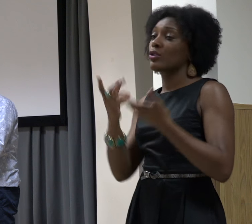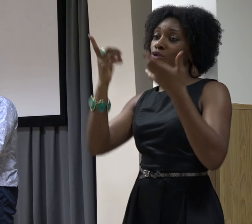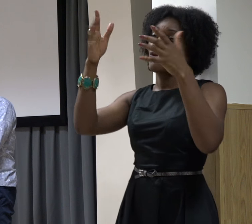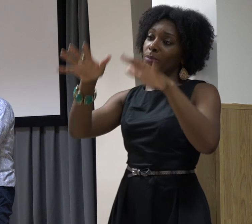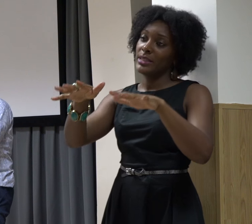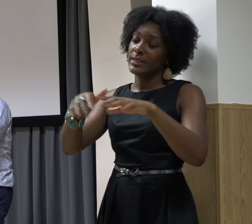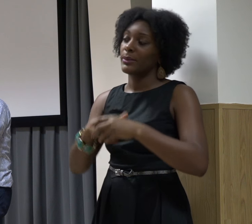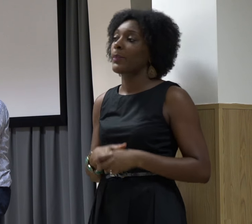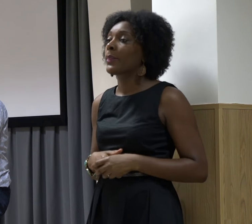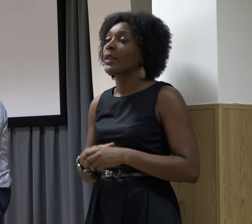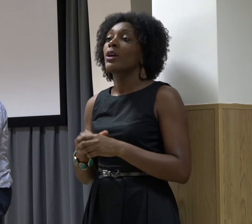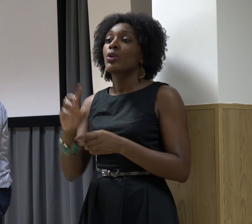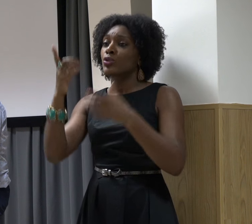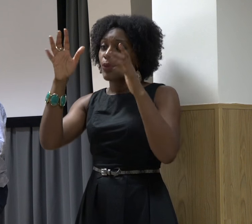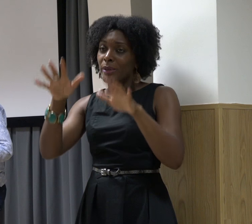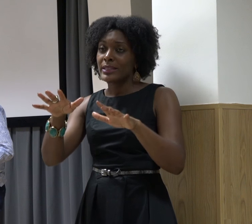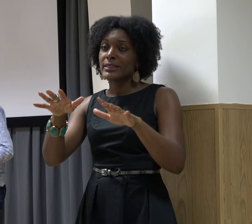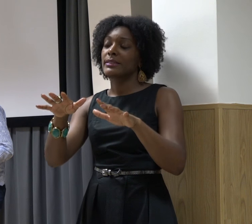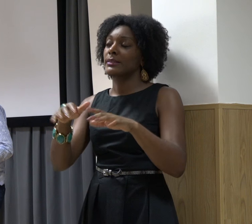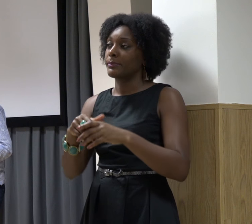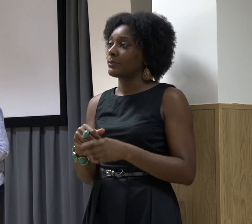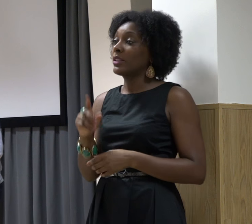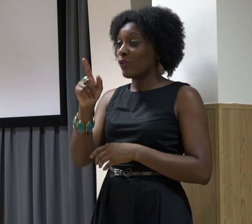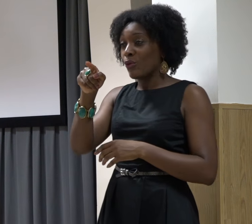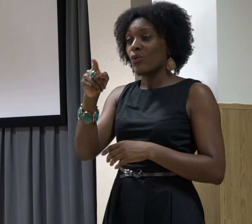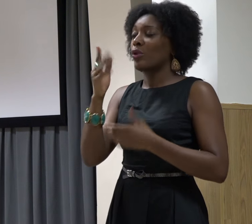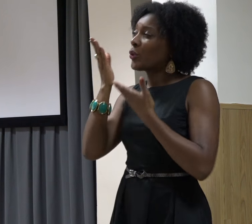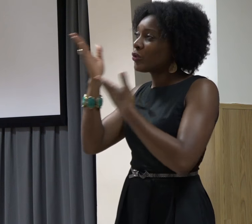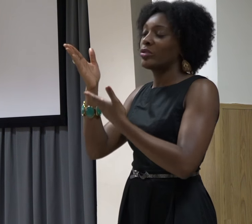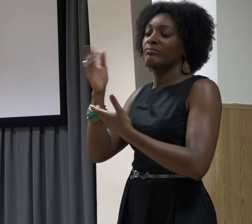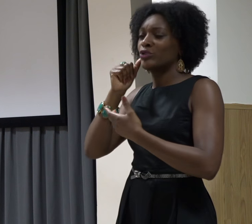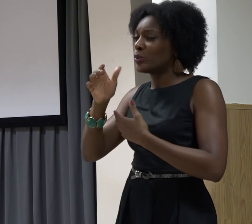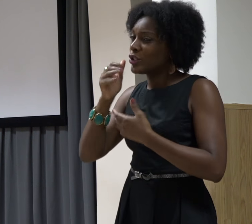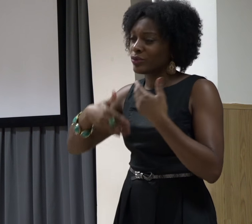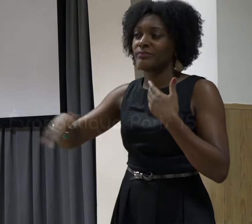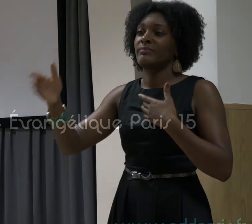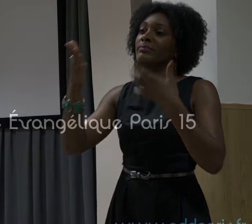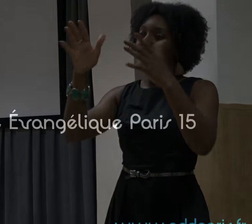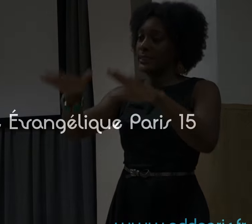bénis, bien-aimés, et que le Seigneur vous bénisse pour lui rendre un culte raisonnable. Merci beaucoup.